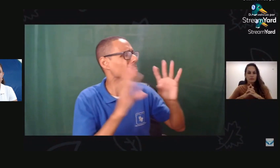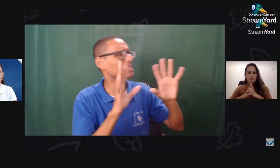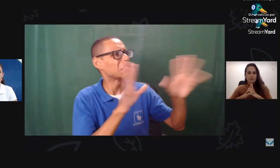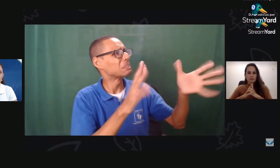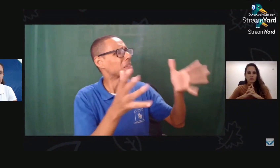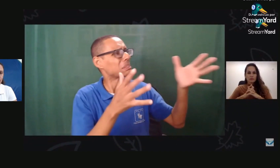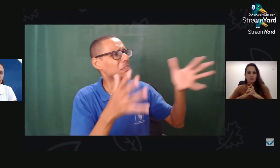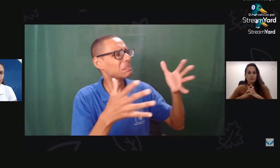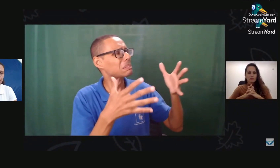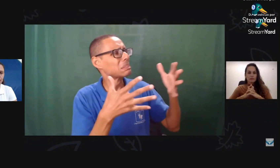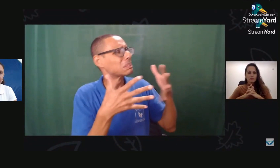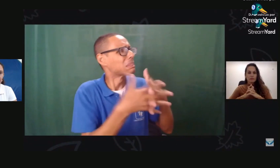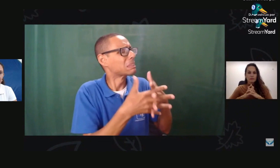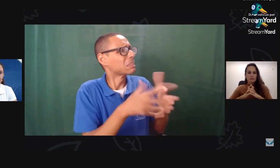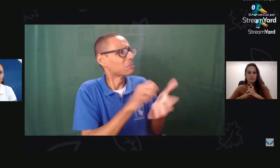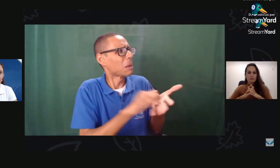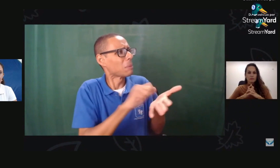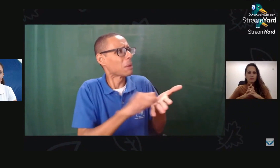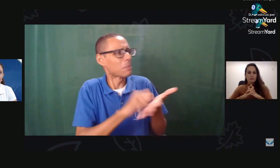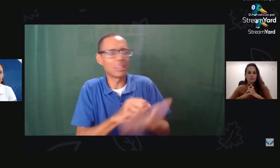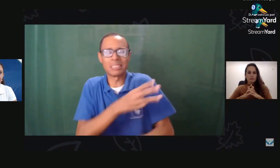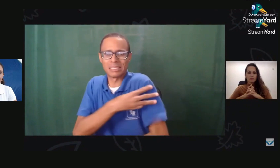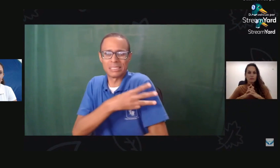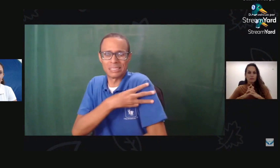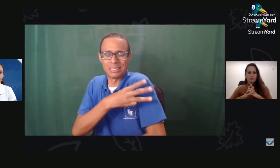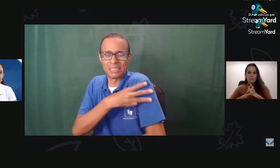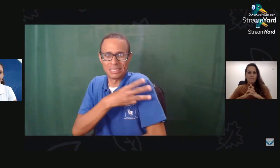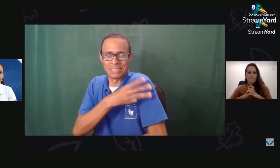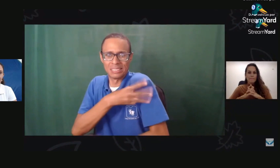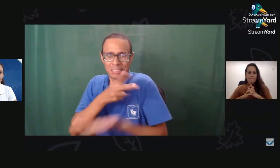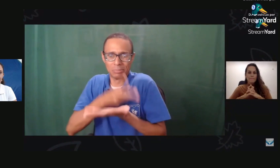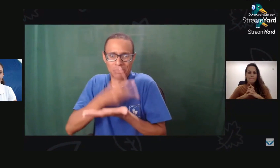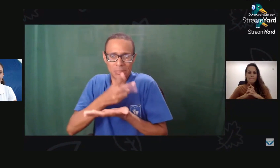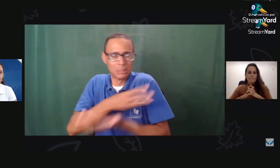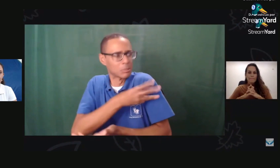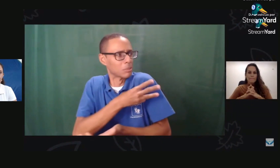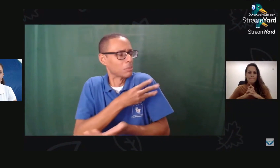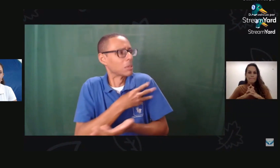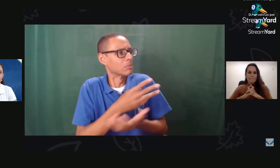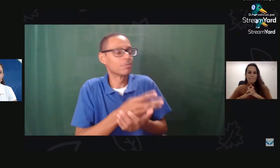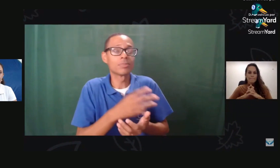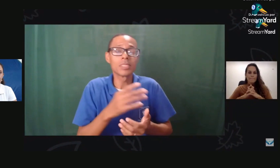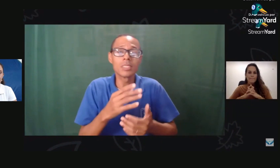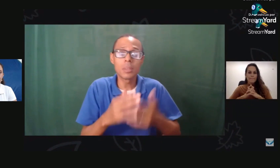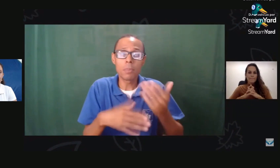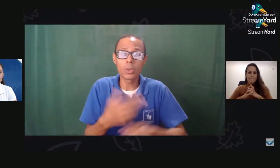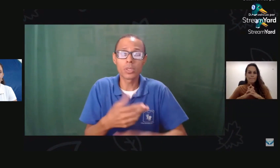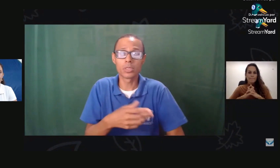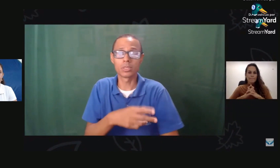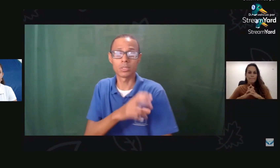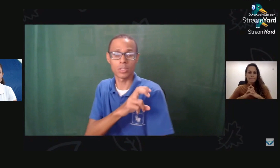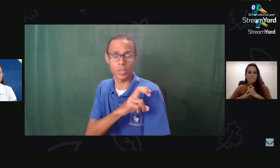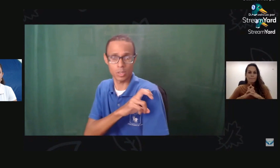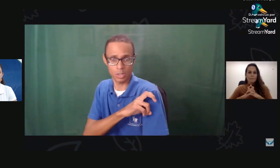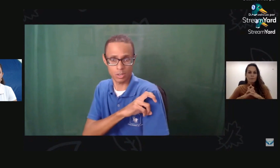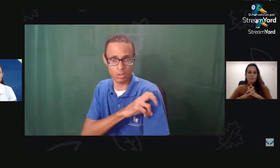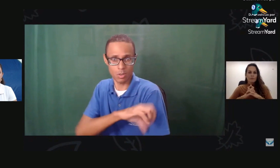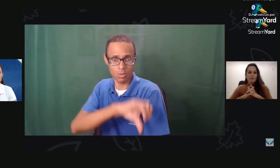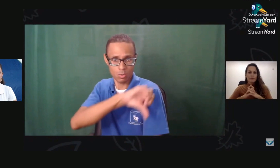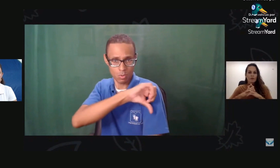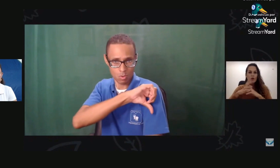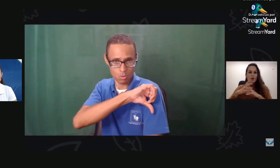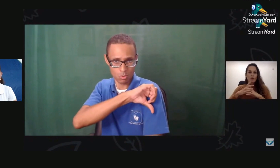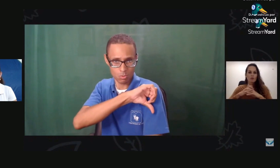os ouvintes conversavam ali e você, né, tentando entender até o terceiro ano ali, tentando